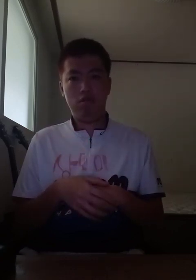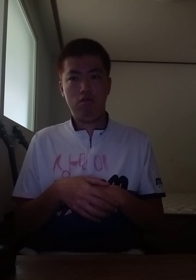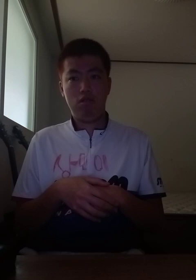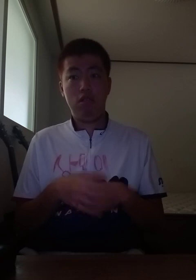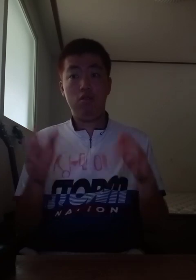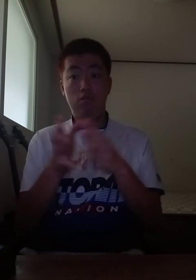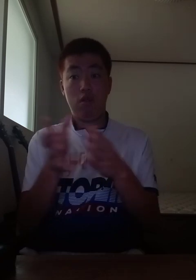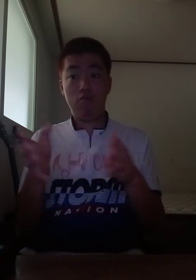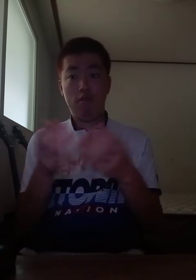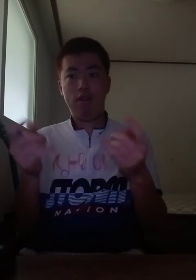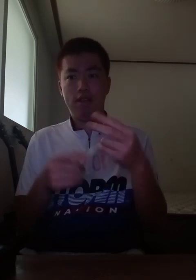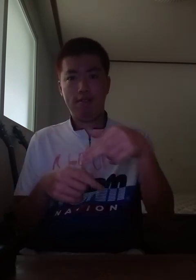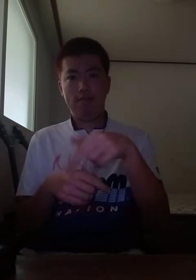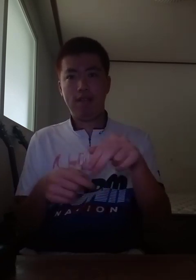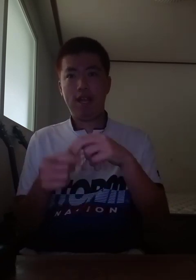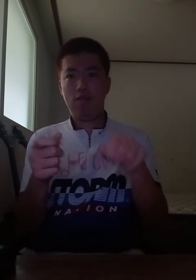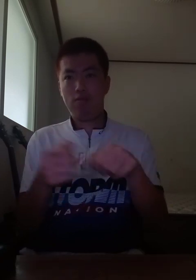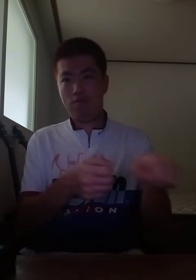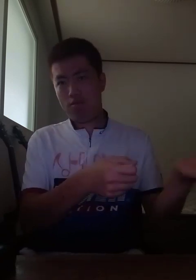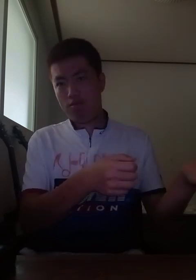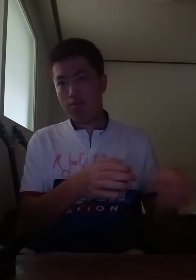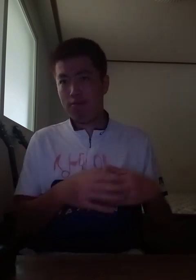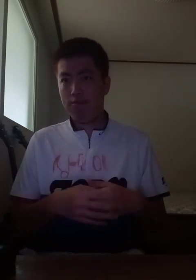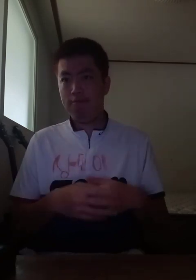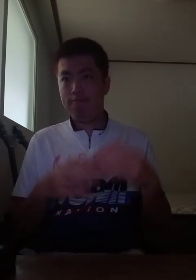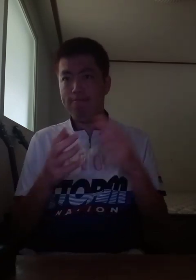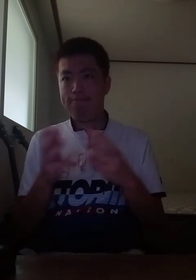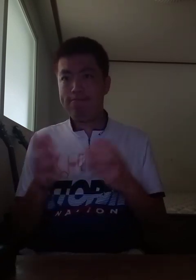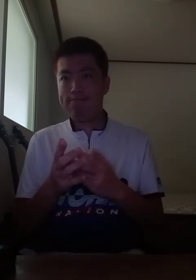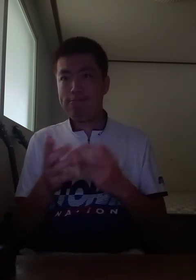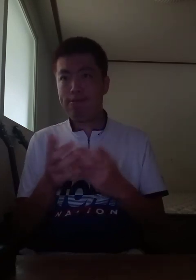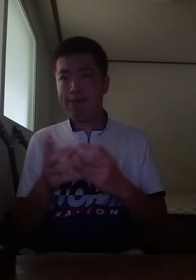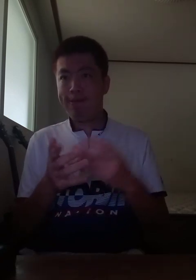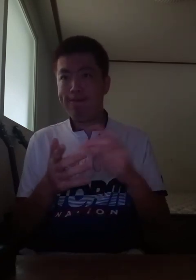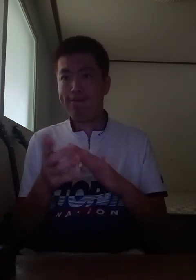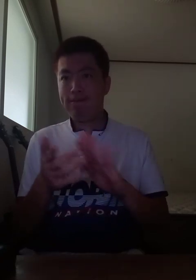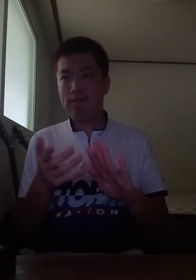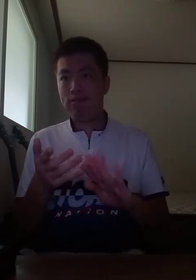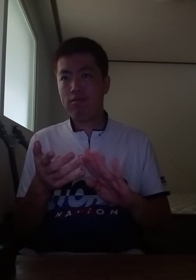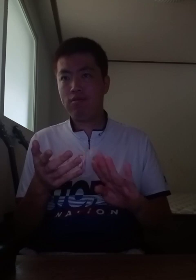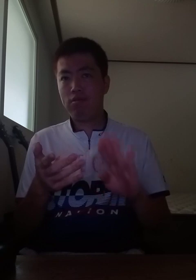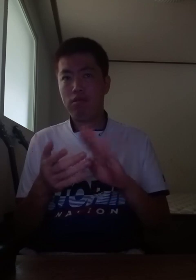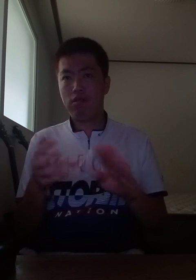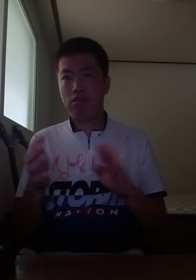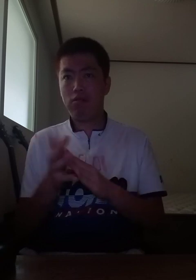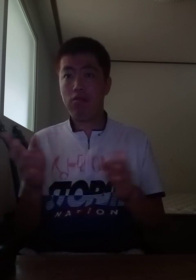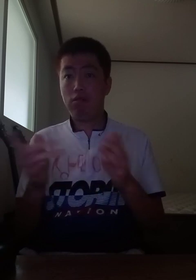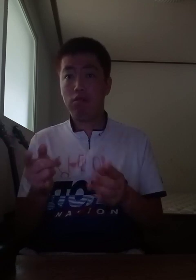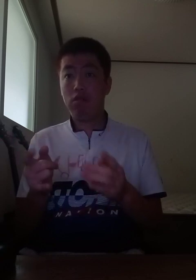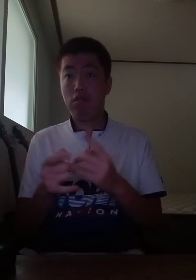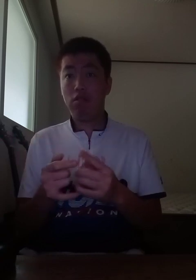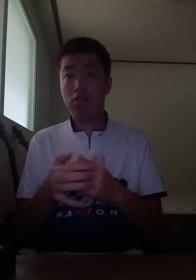일부 학부모는 차로 데려다 줍니다. 내리면 정말 위험하니까. 아무런 표시가 되어 있지 않잖아요.